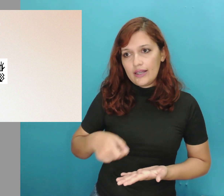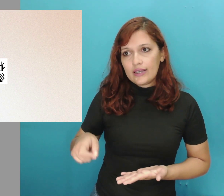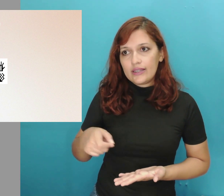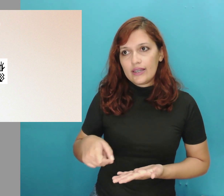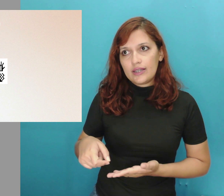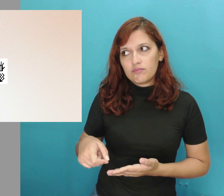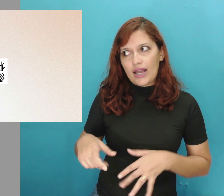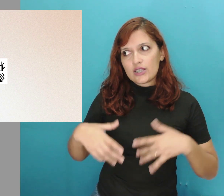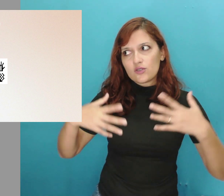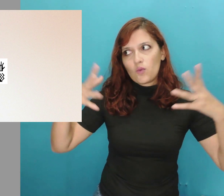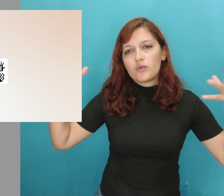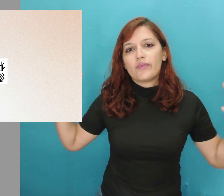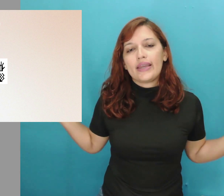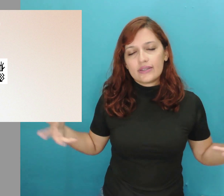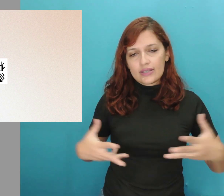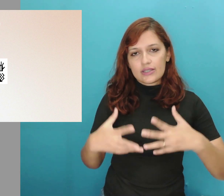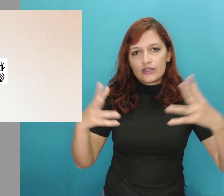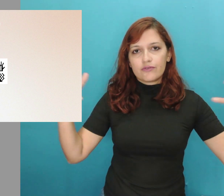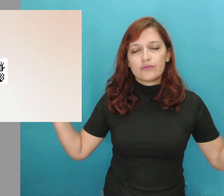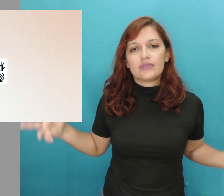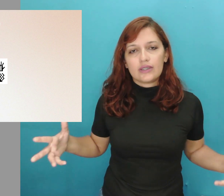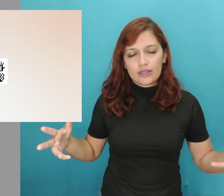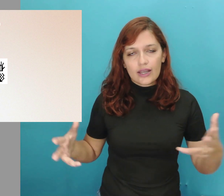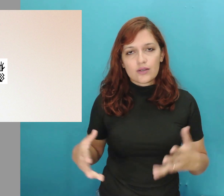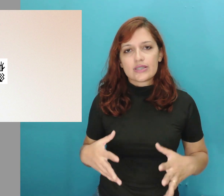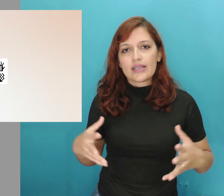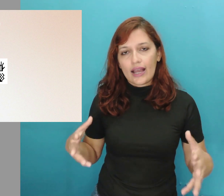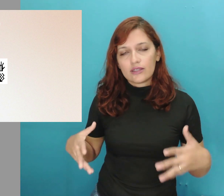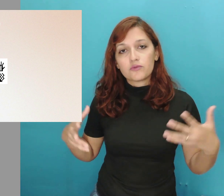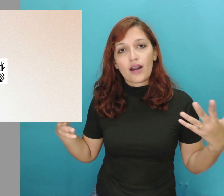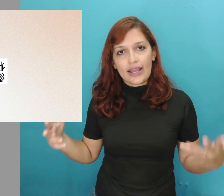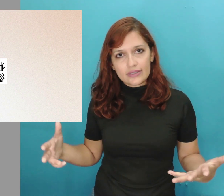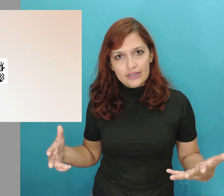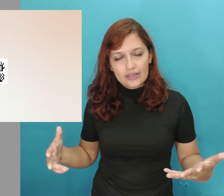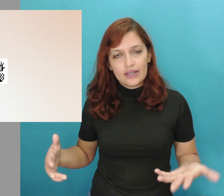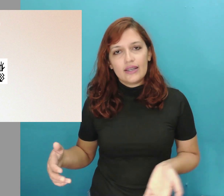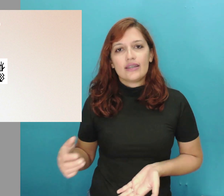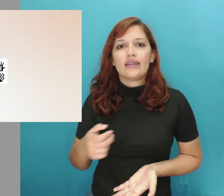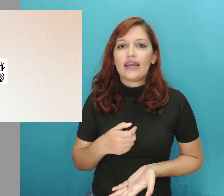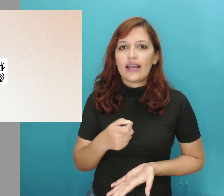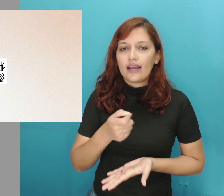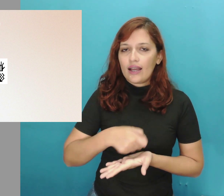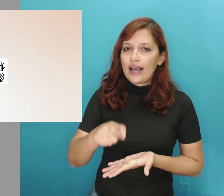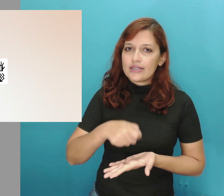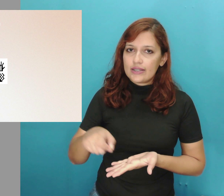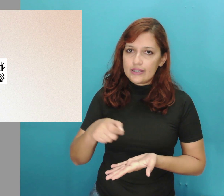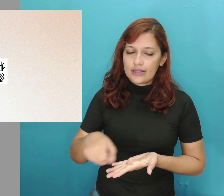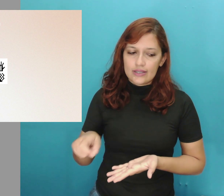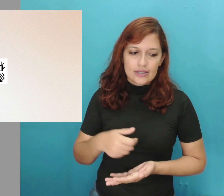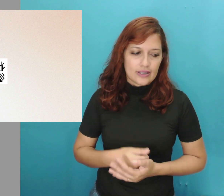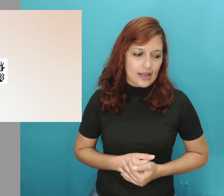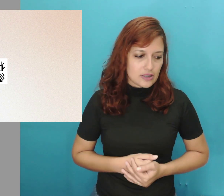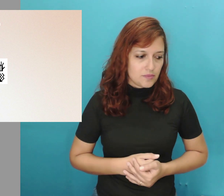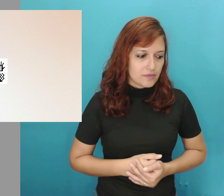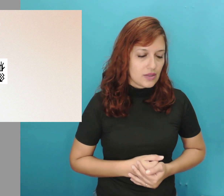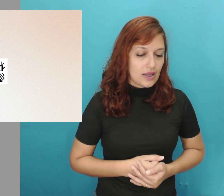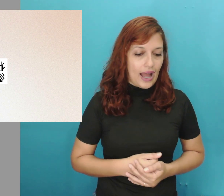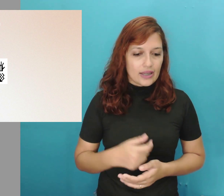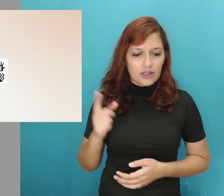que é mais comumente assim difundida é o sign writing, que é a escrita de sinais. Aqui, ó,